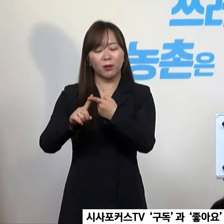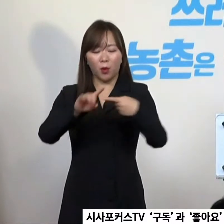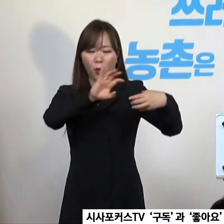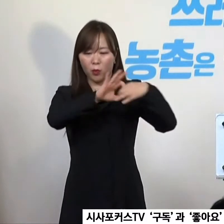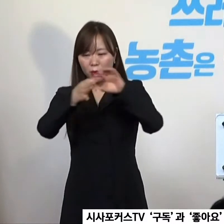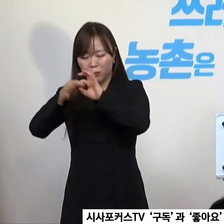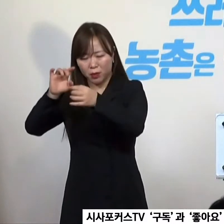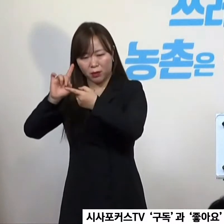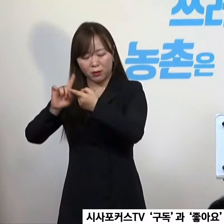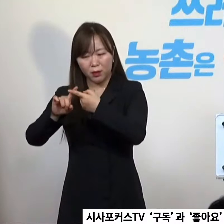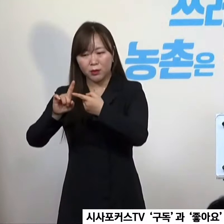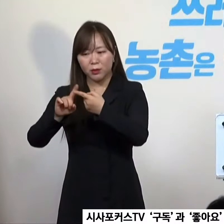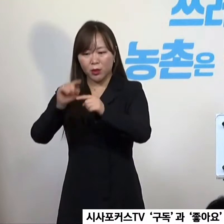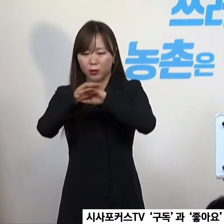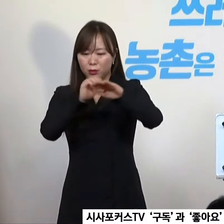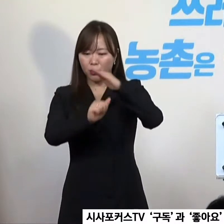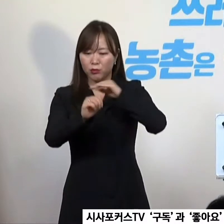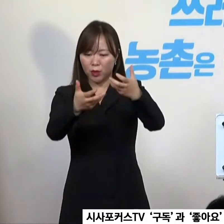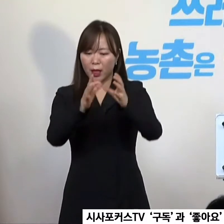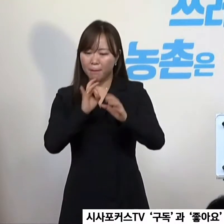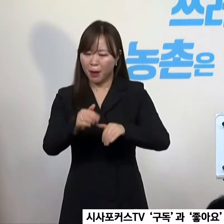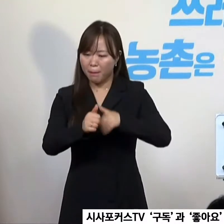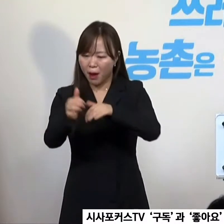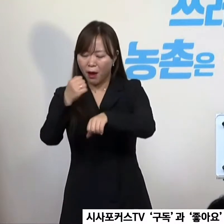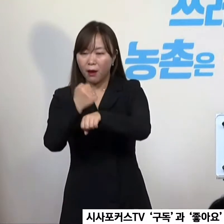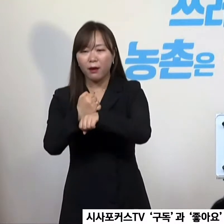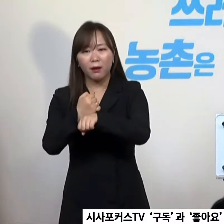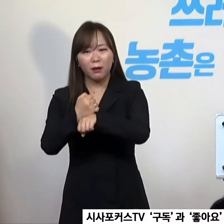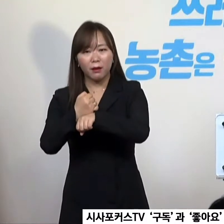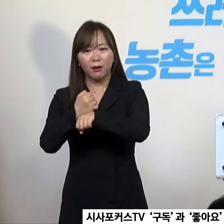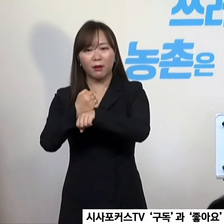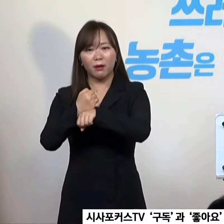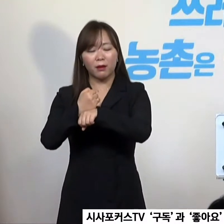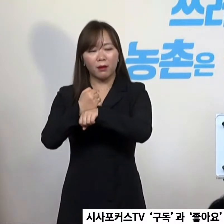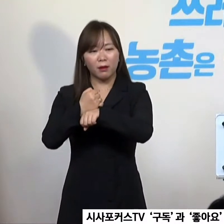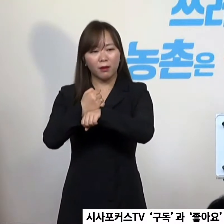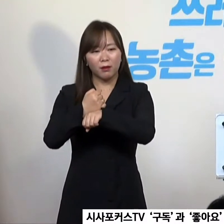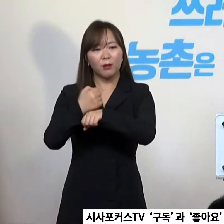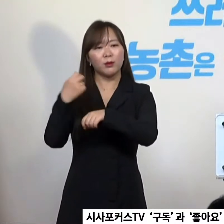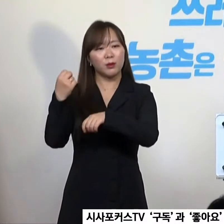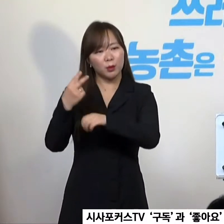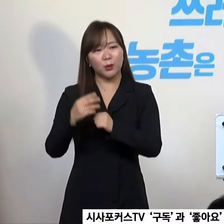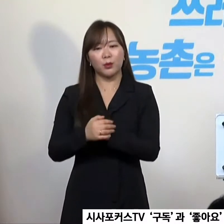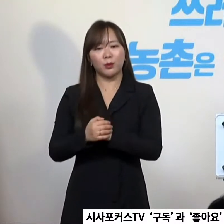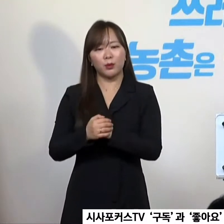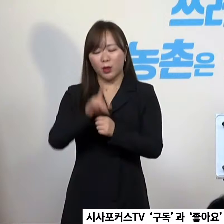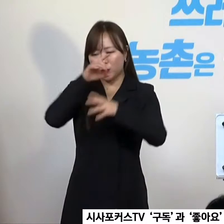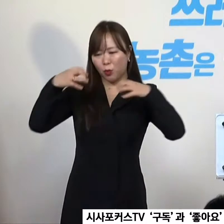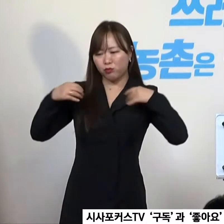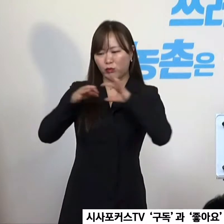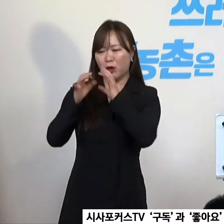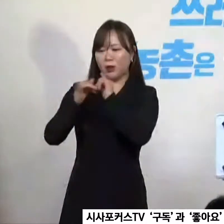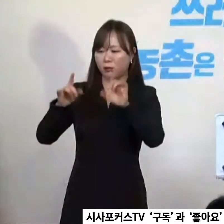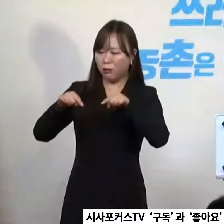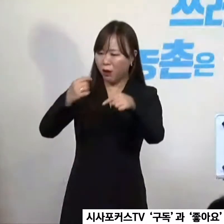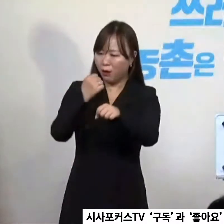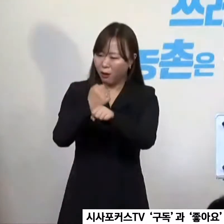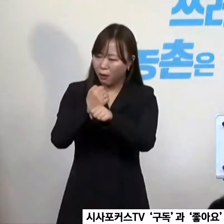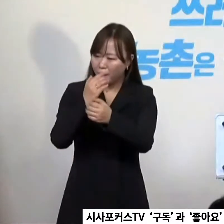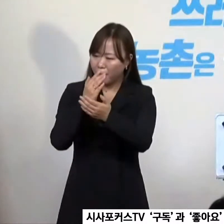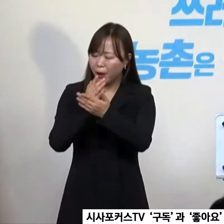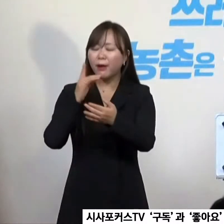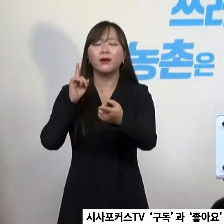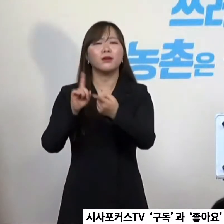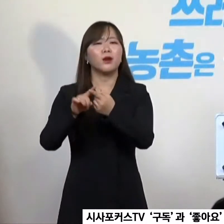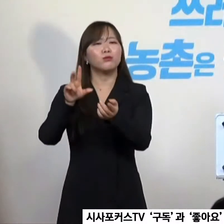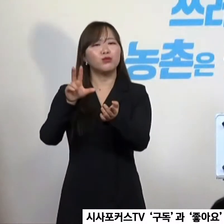올림픽에 대해서도 뭐 선수단만 파견할 건지 또 정부 관계자까지 갈 건지 막 이런